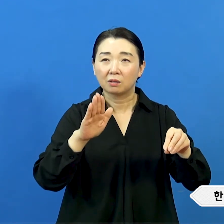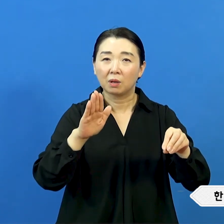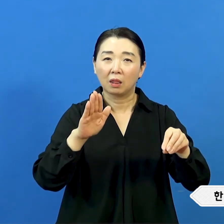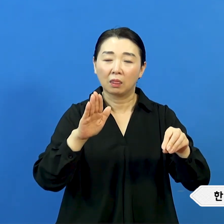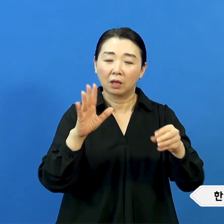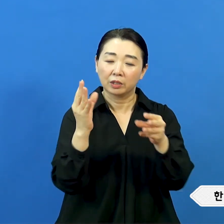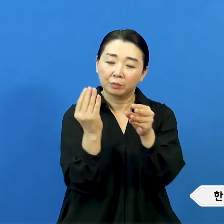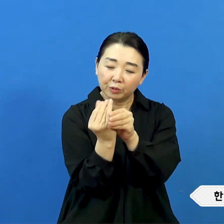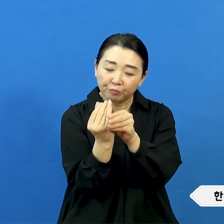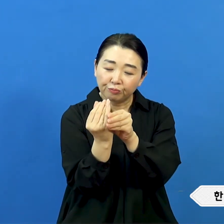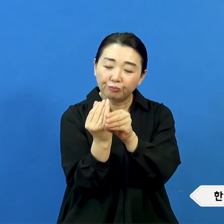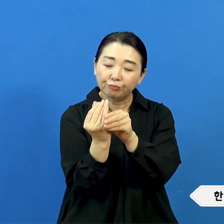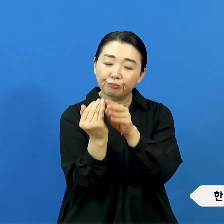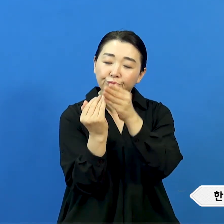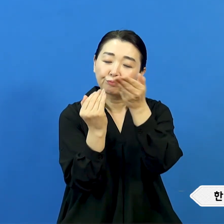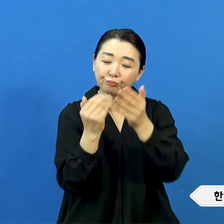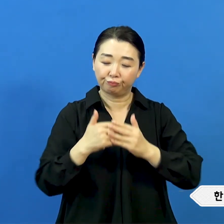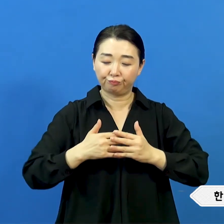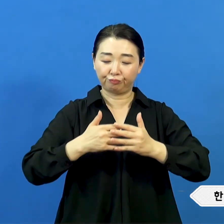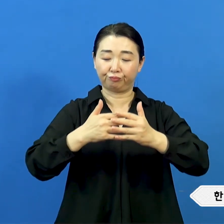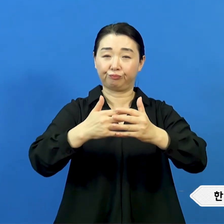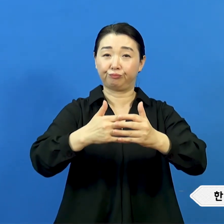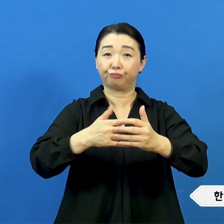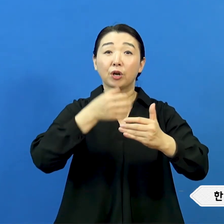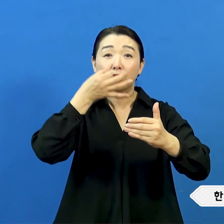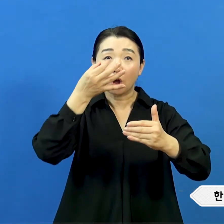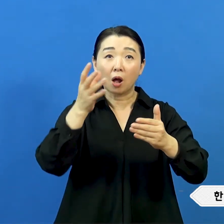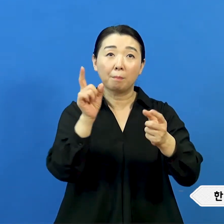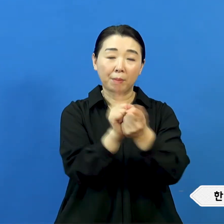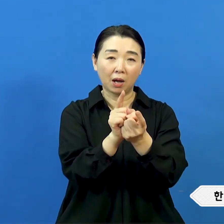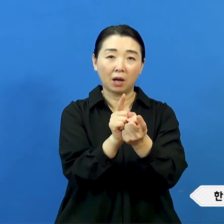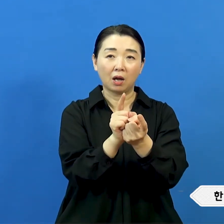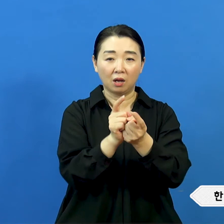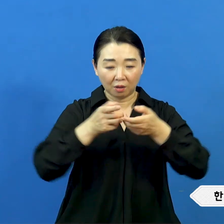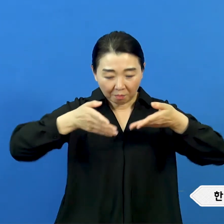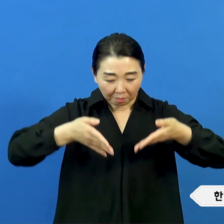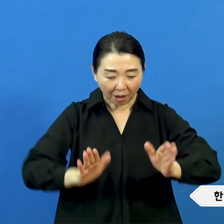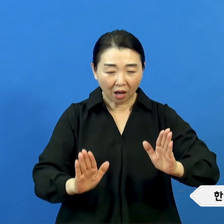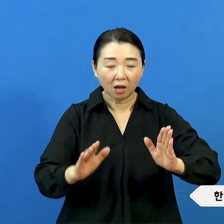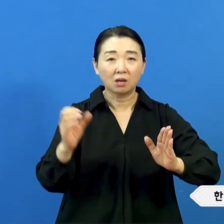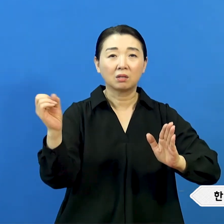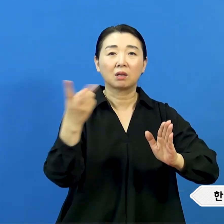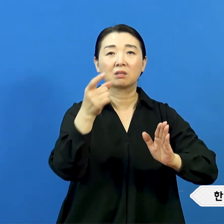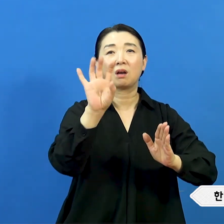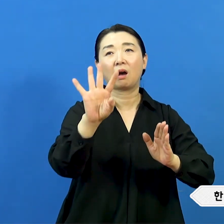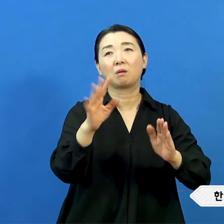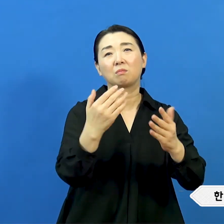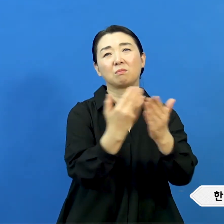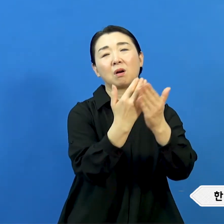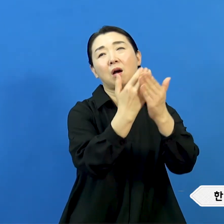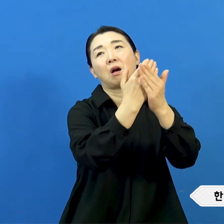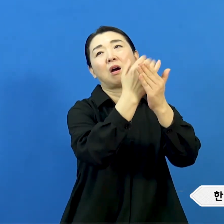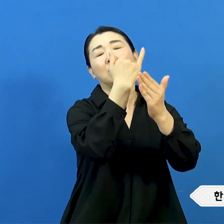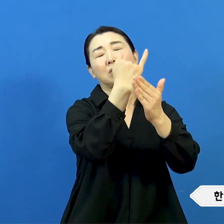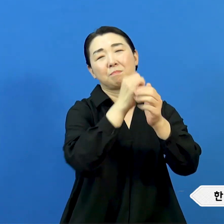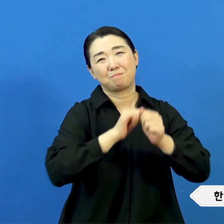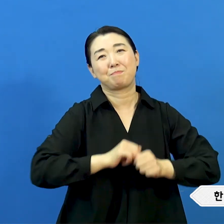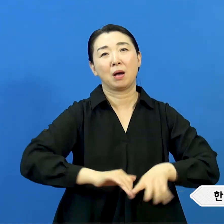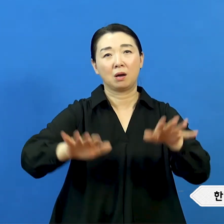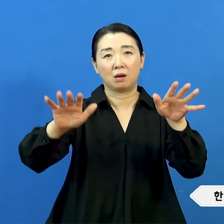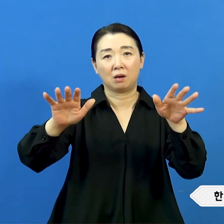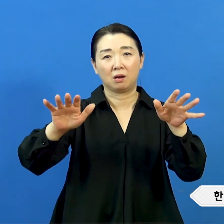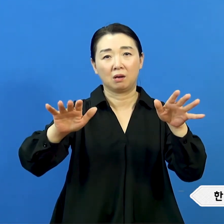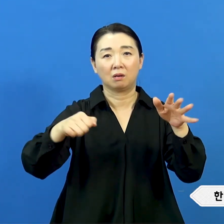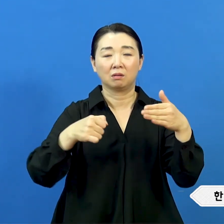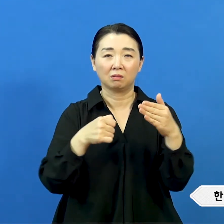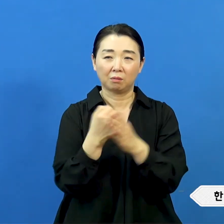해산하고 그리고 나니까 다시 암이 전이가 되기 시작했습니다. 급속하게 전이가 되어서